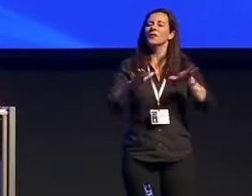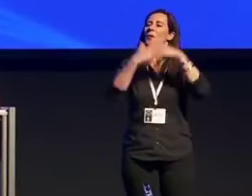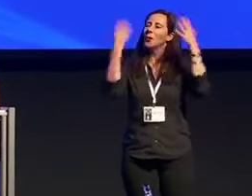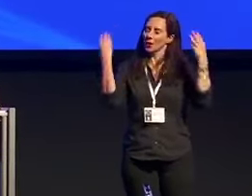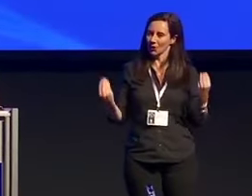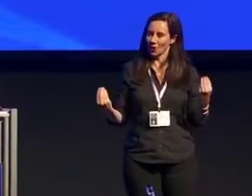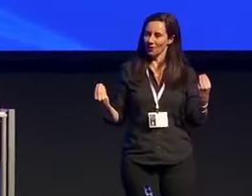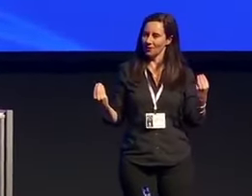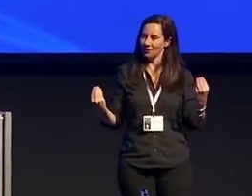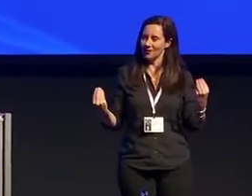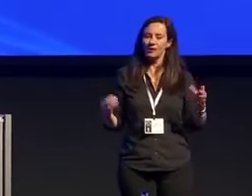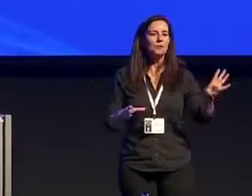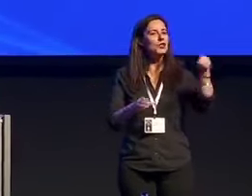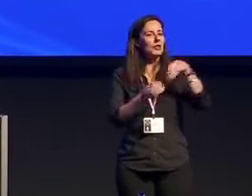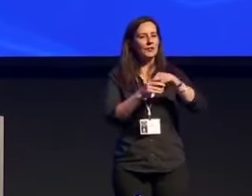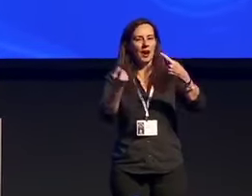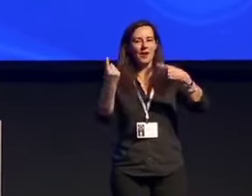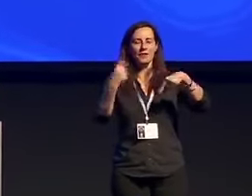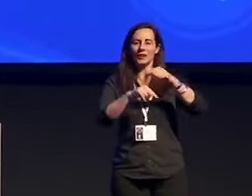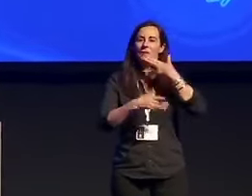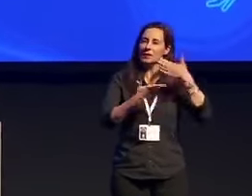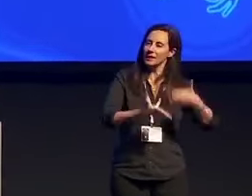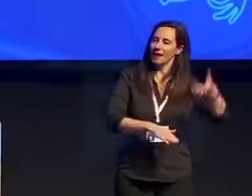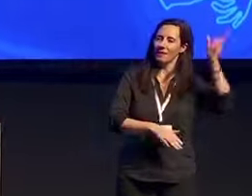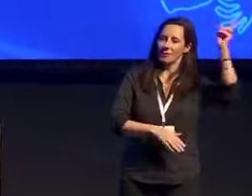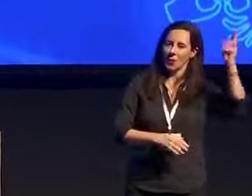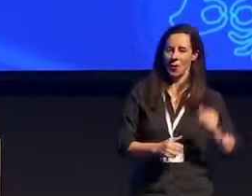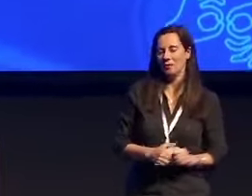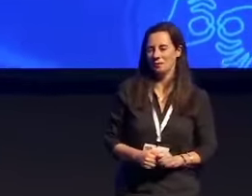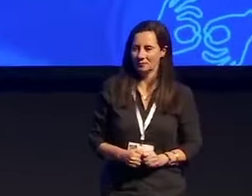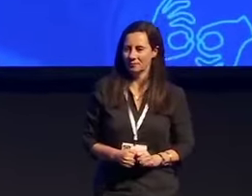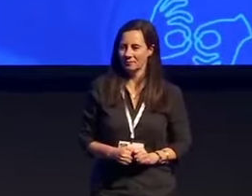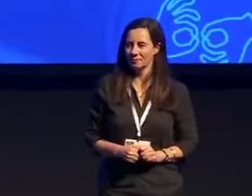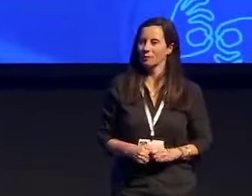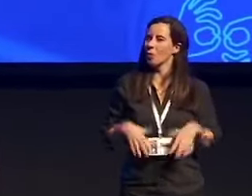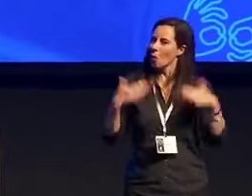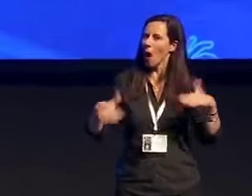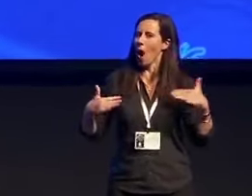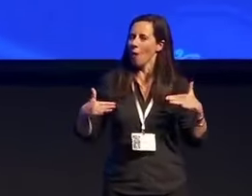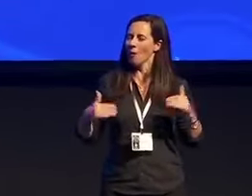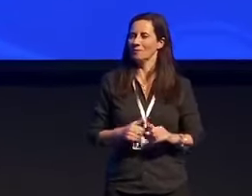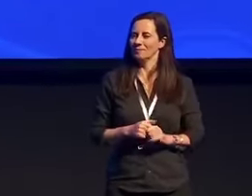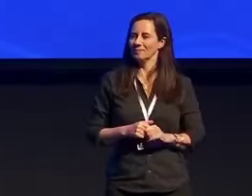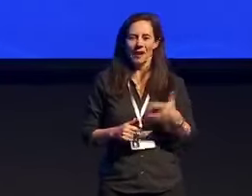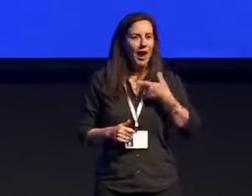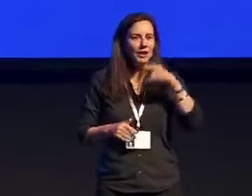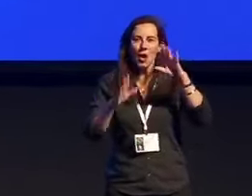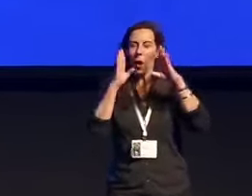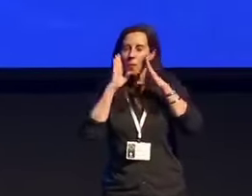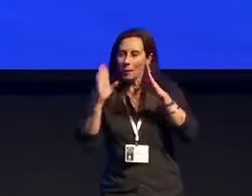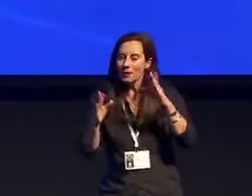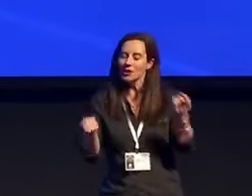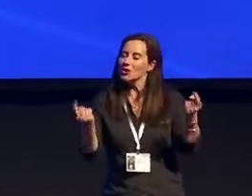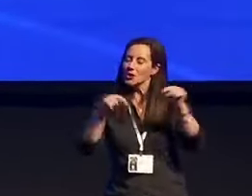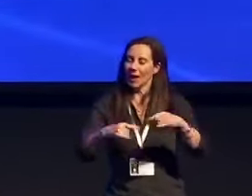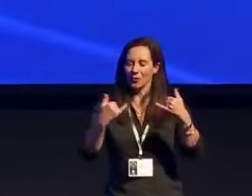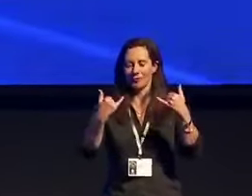בוקר טוב למשתתפי הוועידה מהארץ ומחול. וואו, אני לא מאמינה